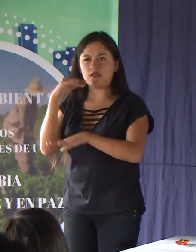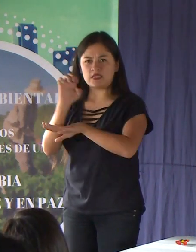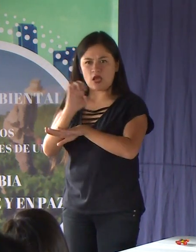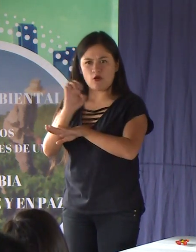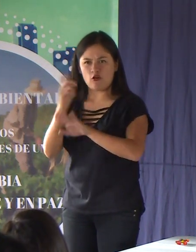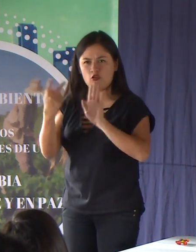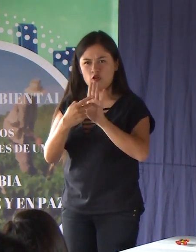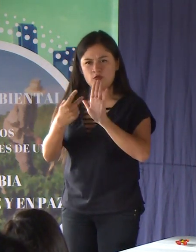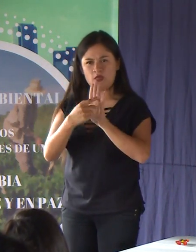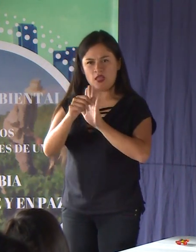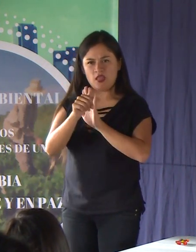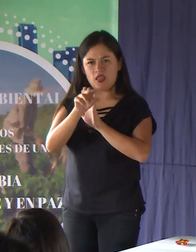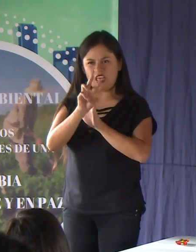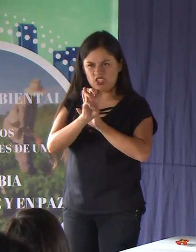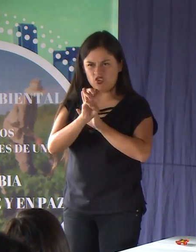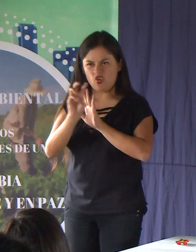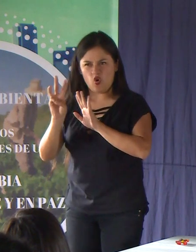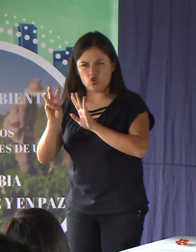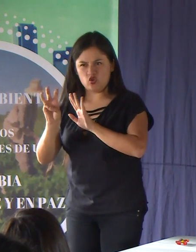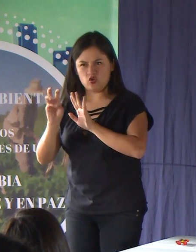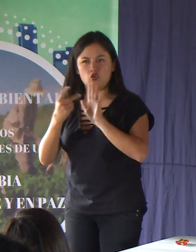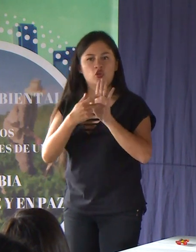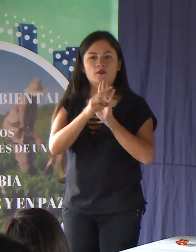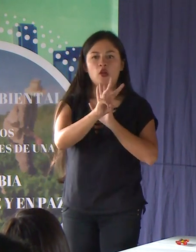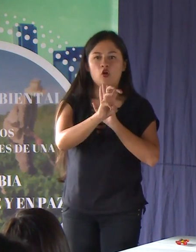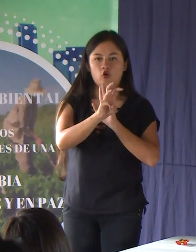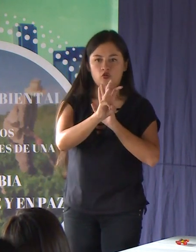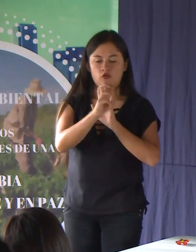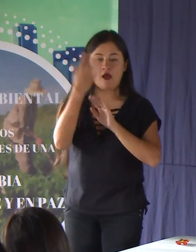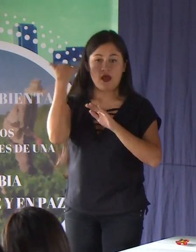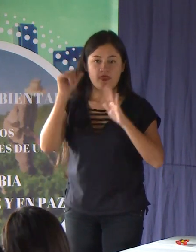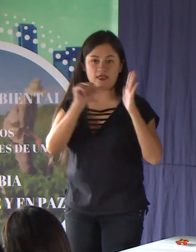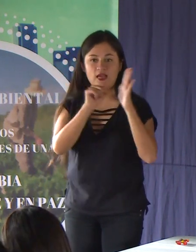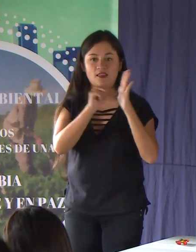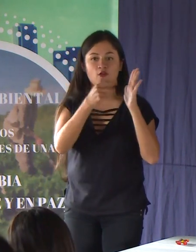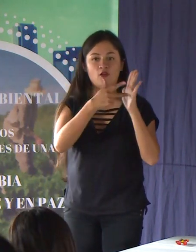introdujo algunos artículos en la Constitución, ¿cierto?